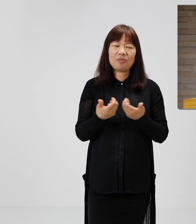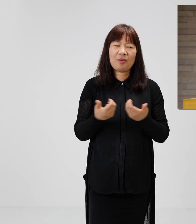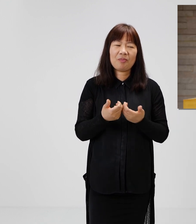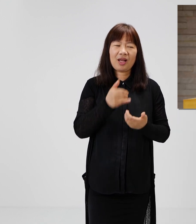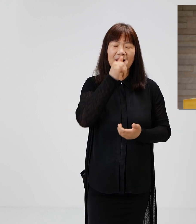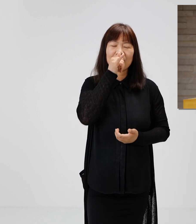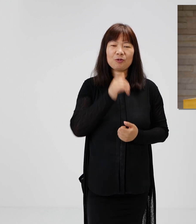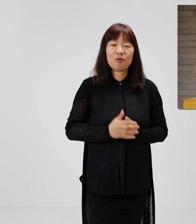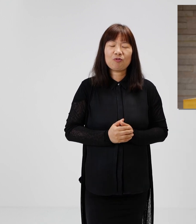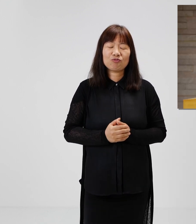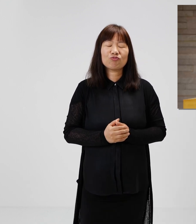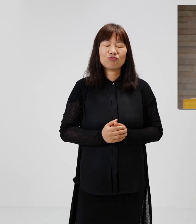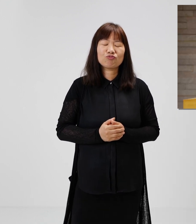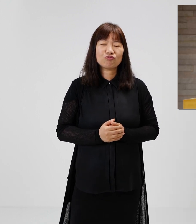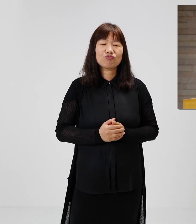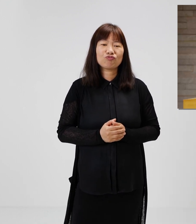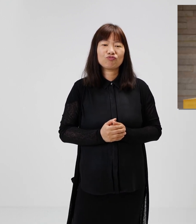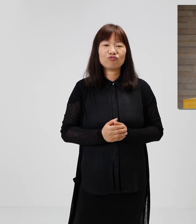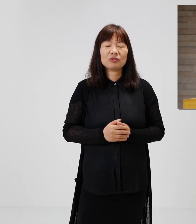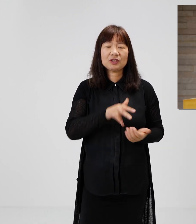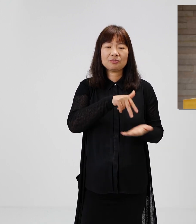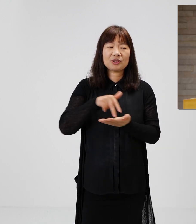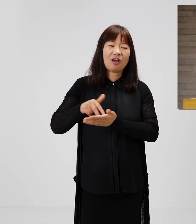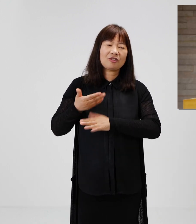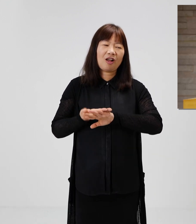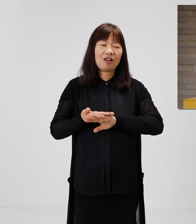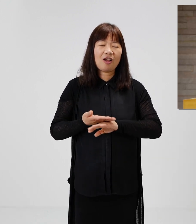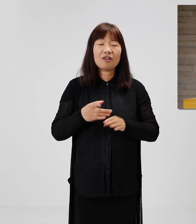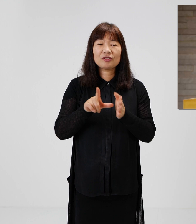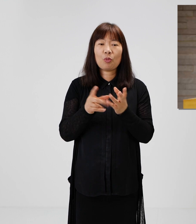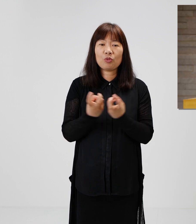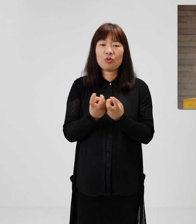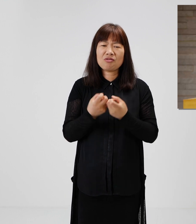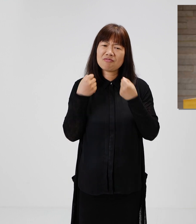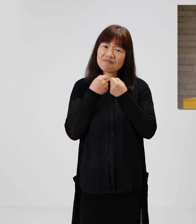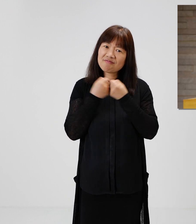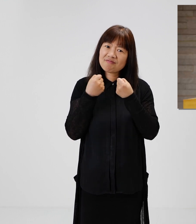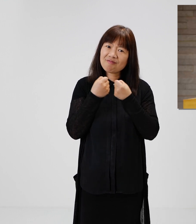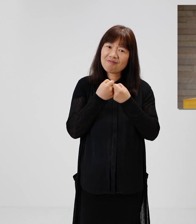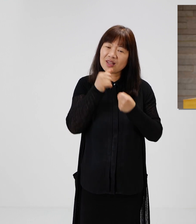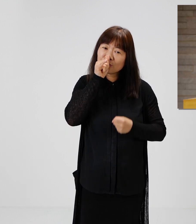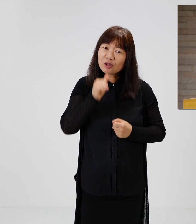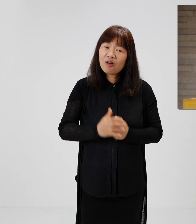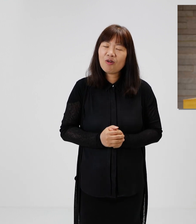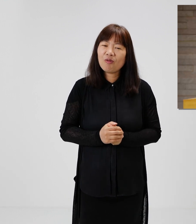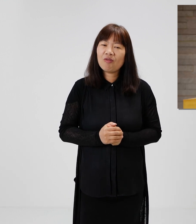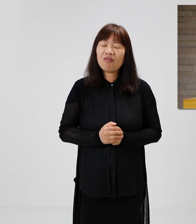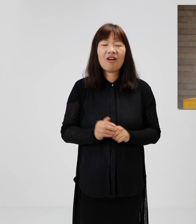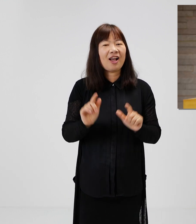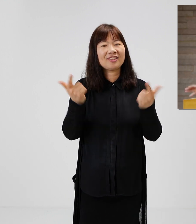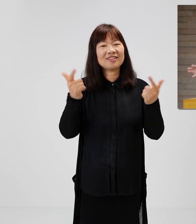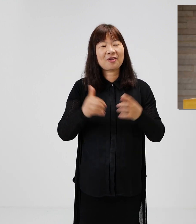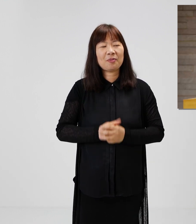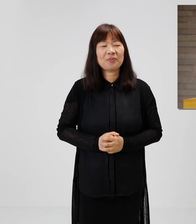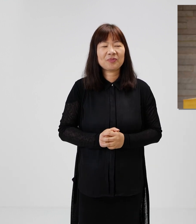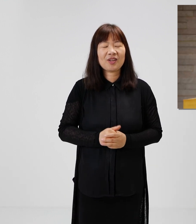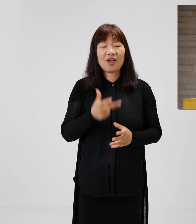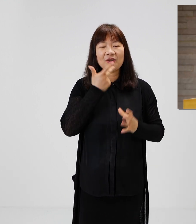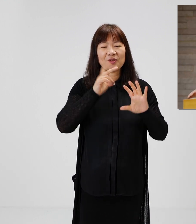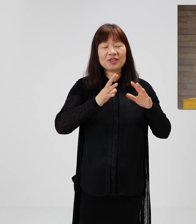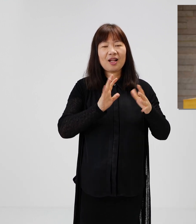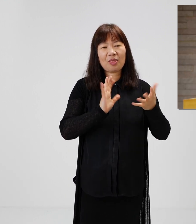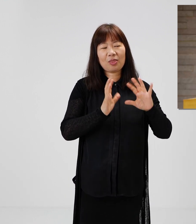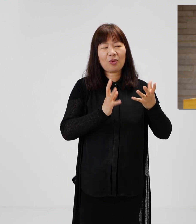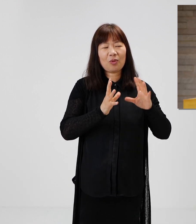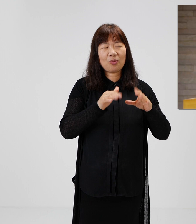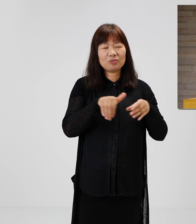이견이 갈라질 수도 있겠죠? 그때 어떻게 해야 돼요? 싸워야 돼요? 아니죠. 영국 사람들은 토론